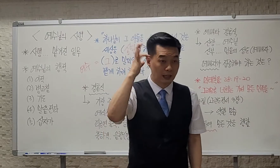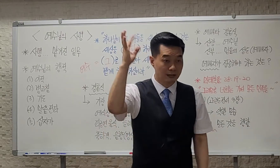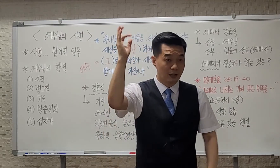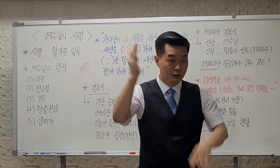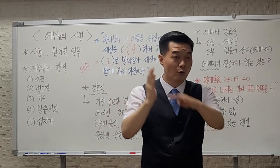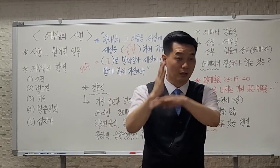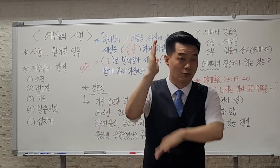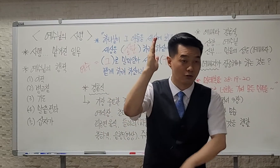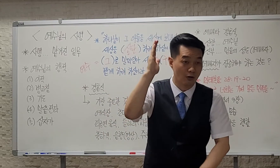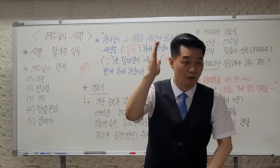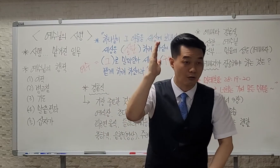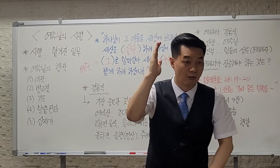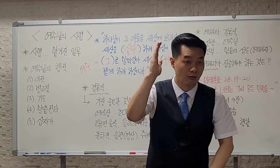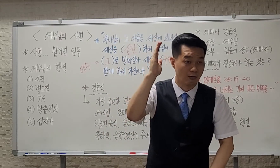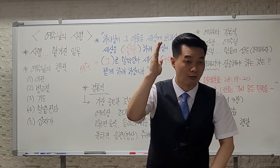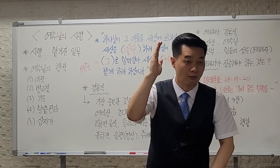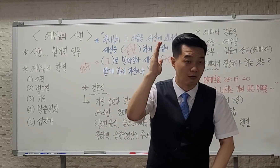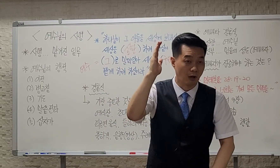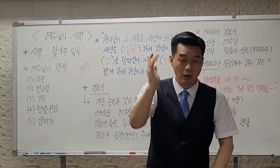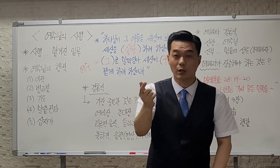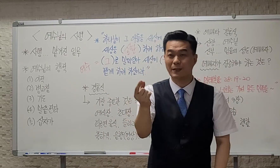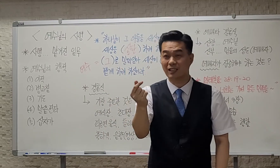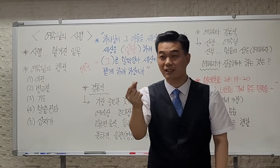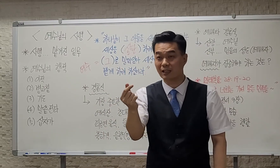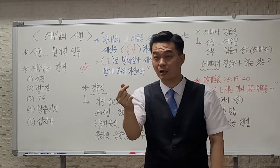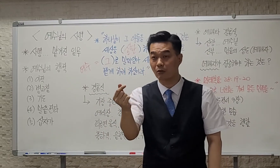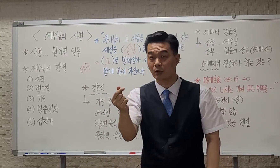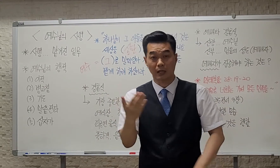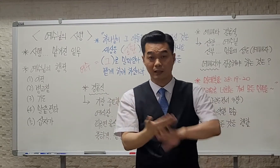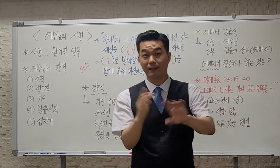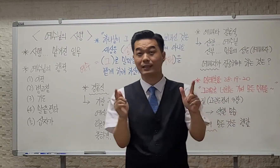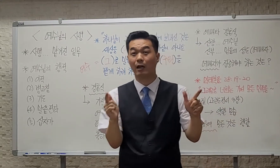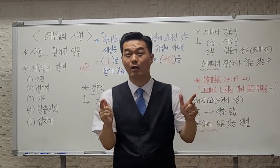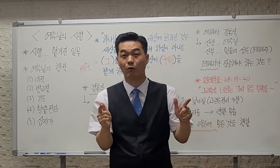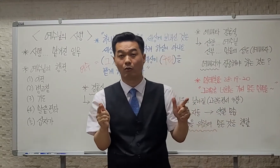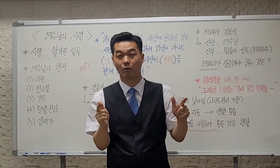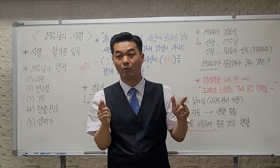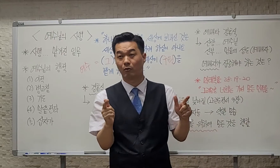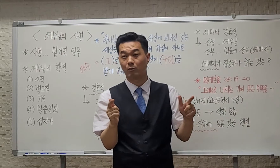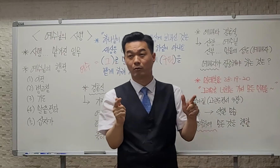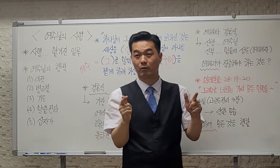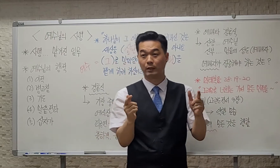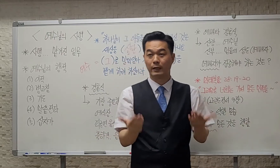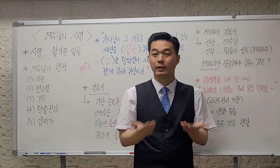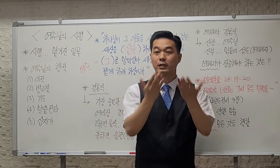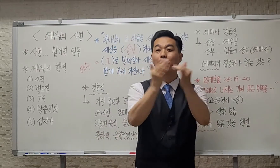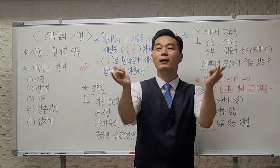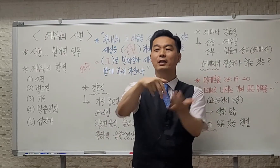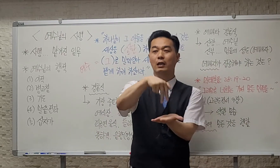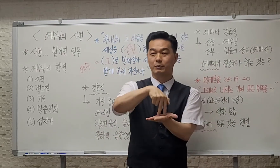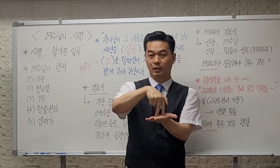상상을 초월하죠. 그죠? 이게 비슷하다니까요? 다르지 않아요. 예배자의